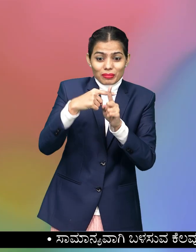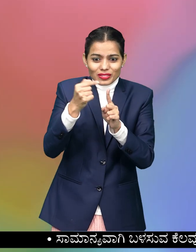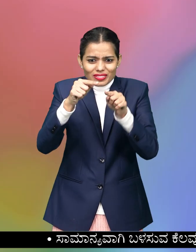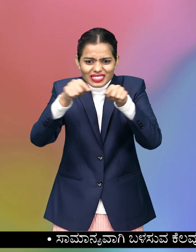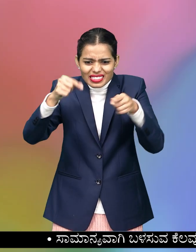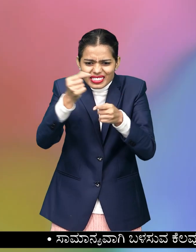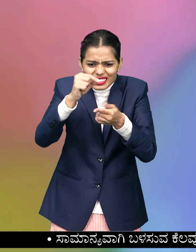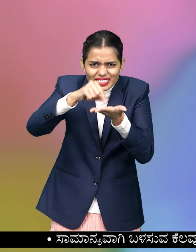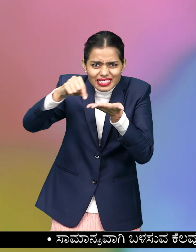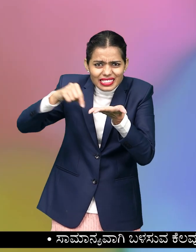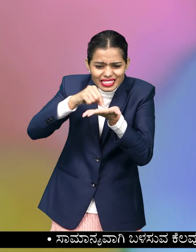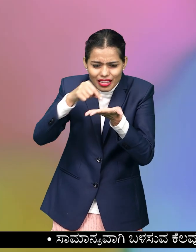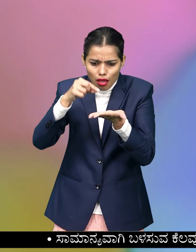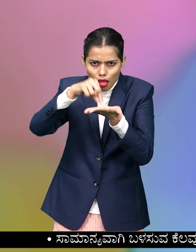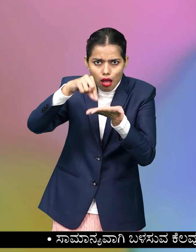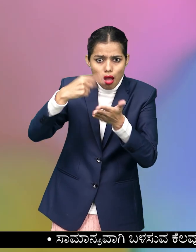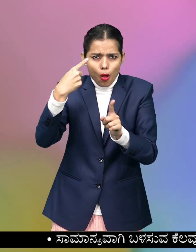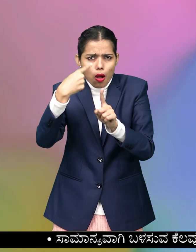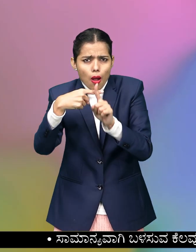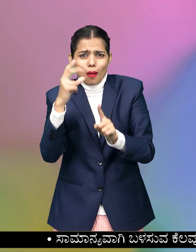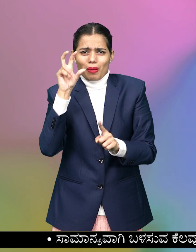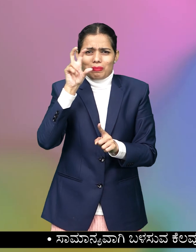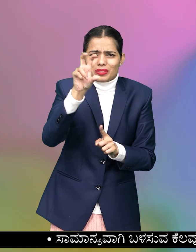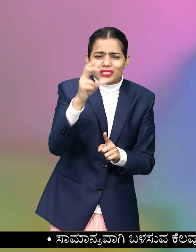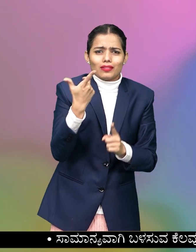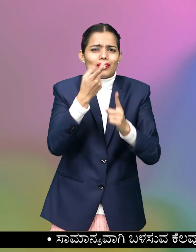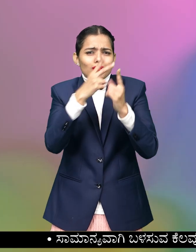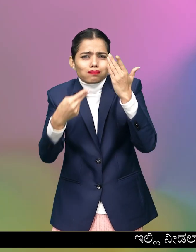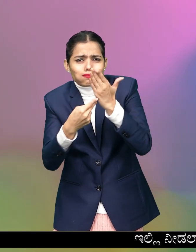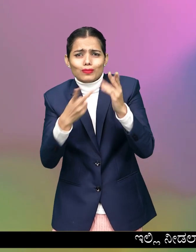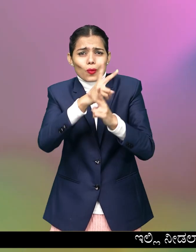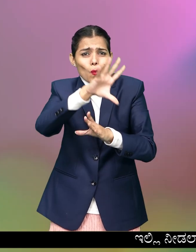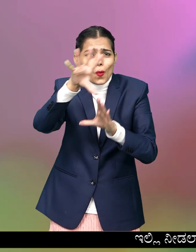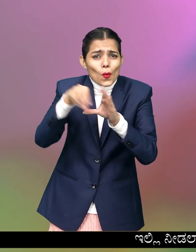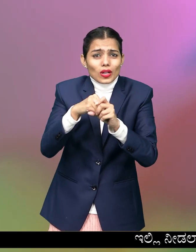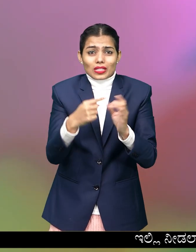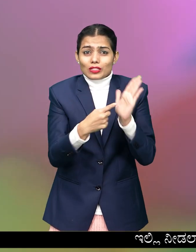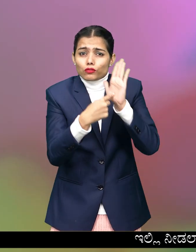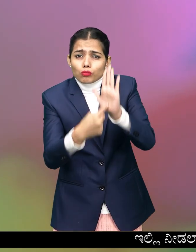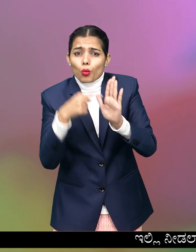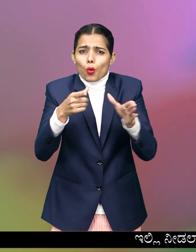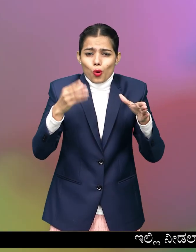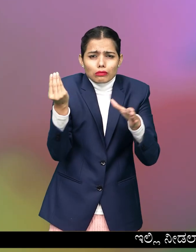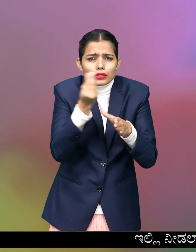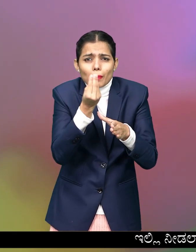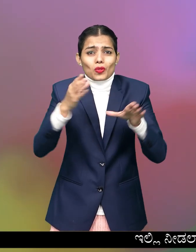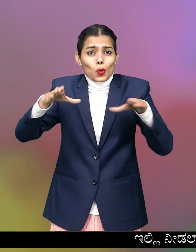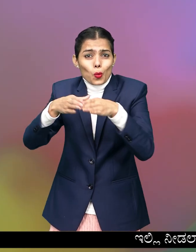ಸಾಮಾನ್ಯವಾಗಿ ಬಳಸುವ ಕೆಲವು ಘಟಕಗಳನ್ನು ಪ್ರತಿನಿಧಿಸಲು ಬಳಸಲಾಗುವ ಚಿಹ್ನೆಗಳನ್ನು ಇಲ್ಲಿ ನೀಡಲಾದ